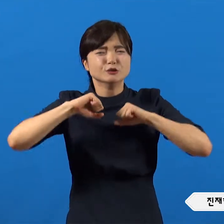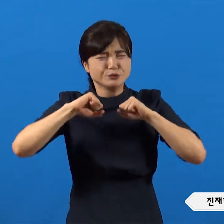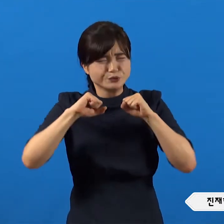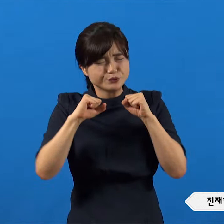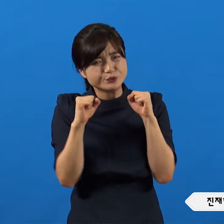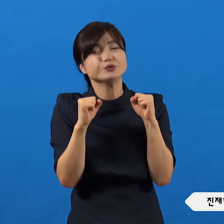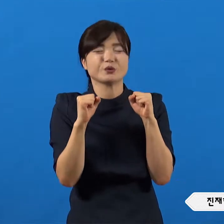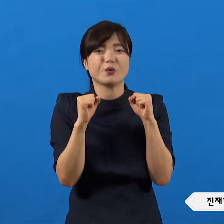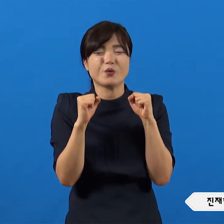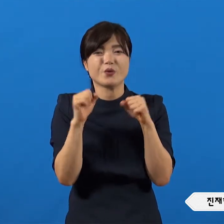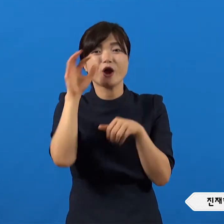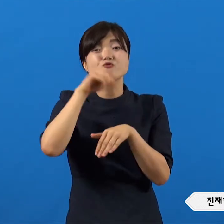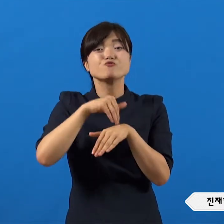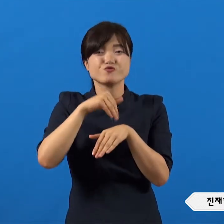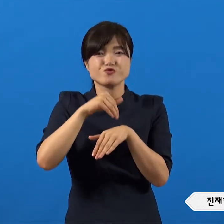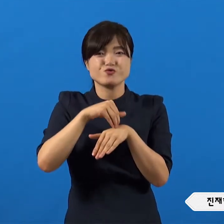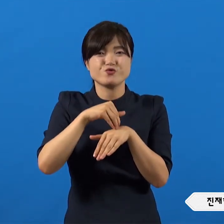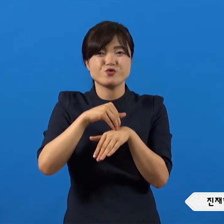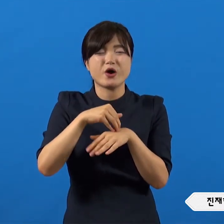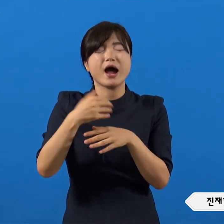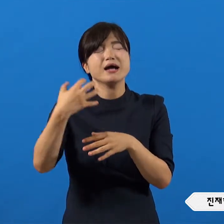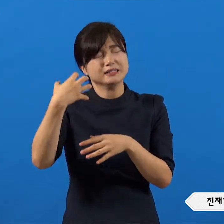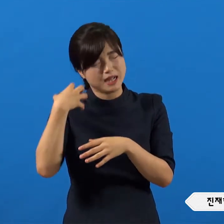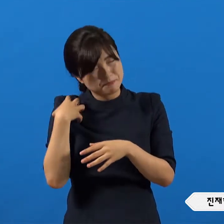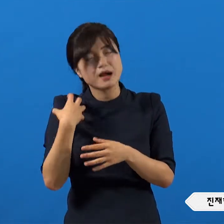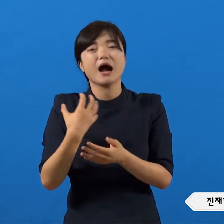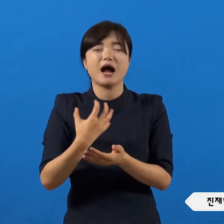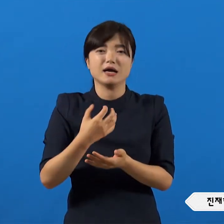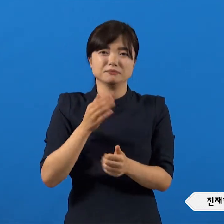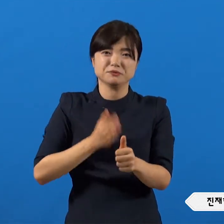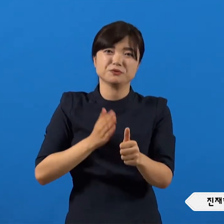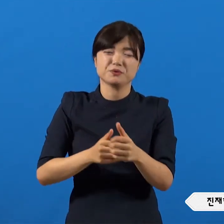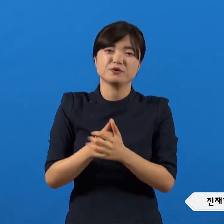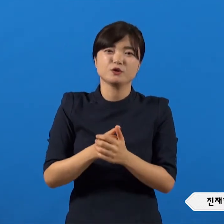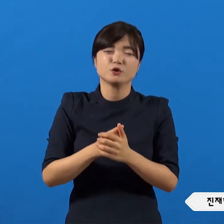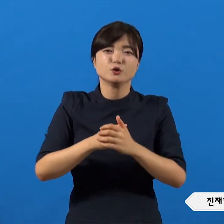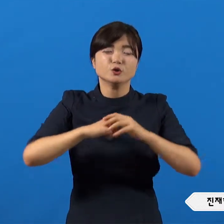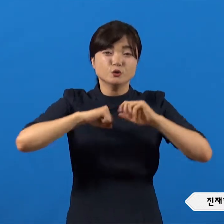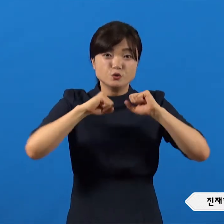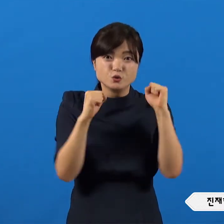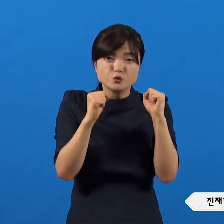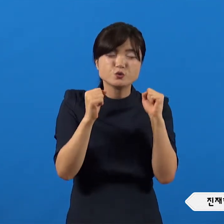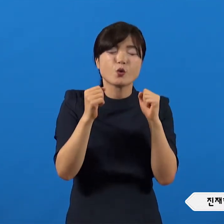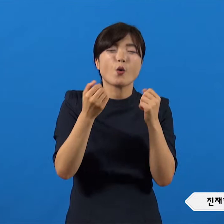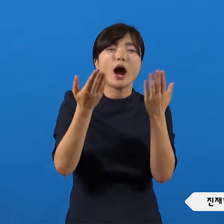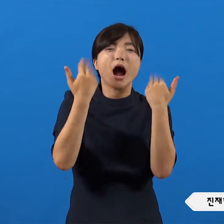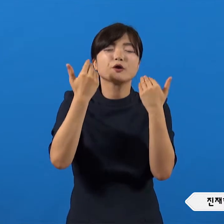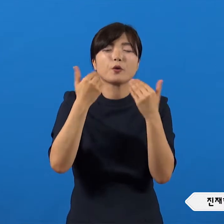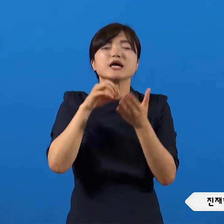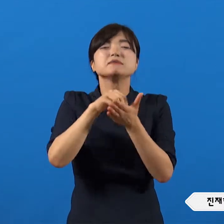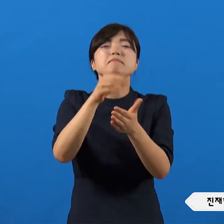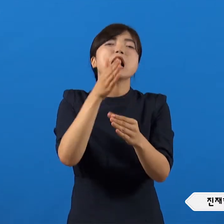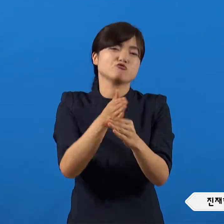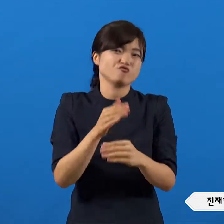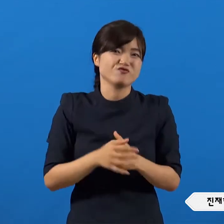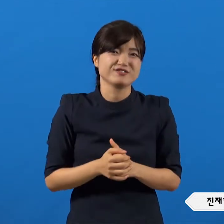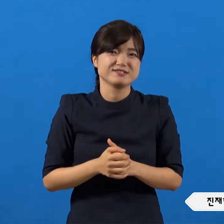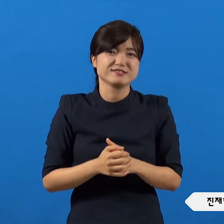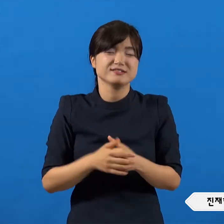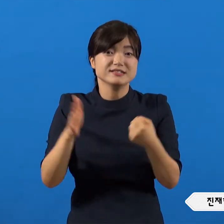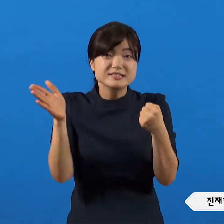순종의 훈련을 담당하십시오. 순종의 학교에 우리는 들어가 있습니다.